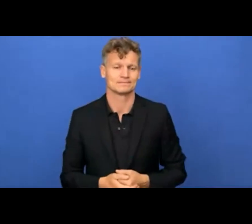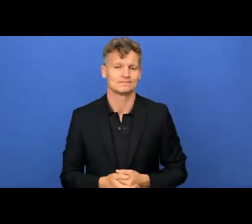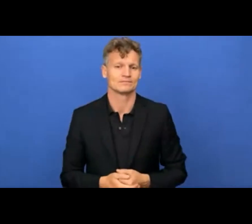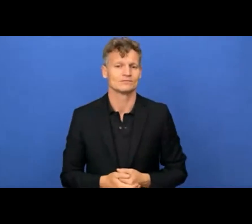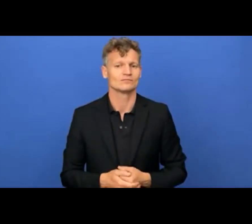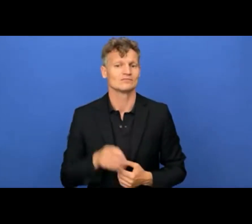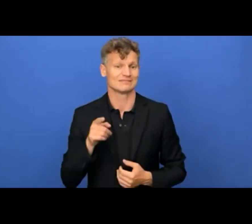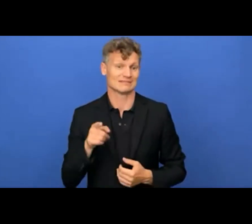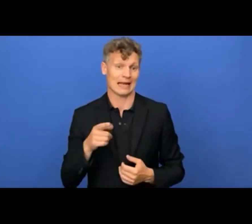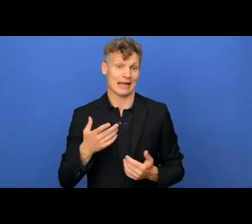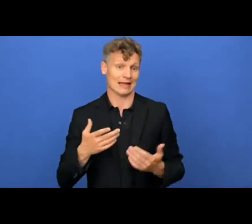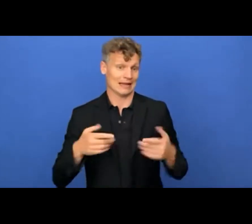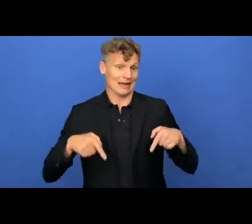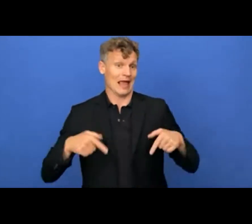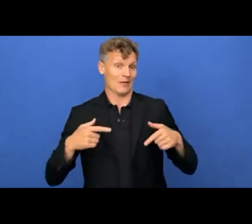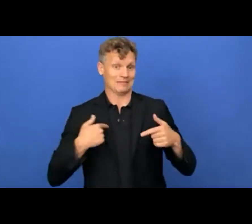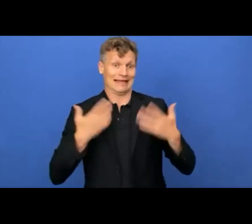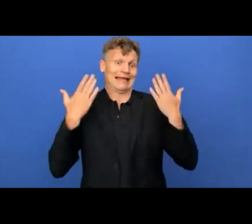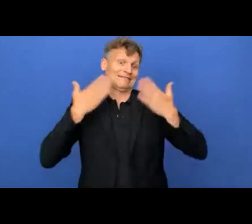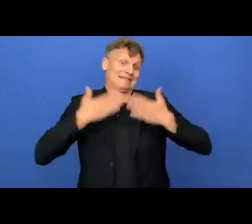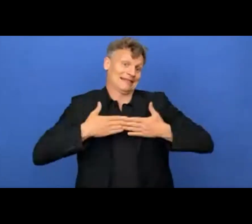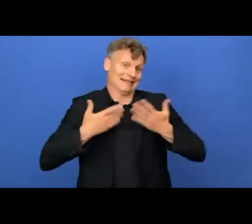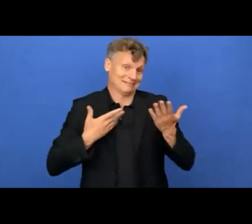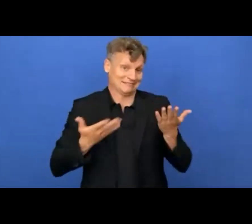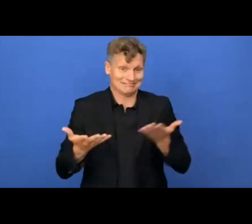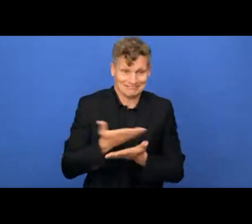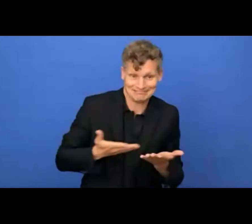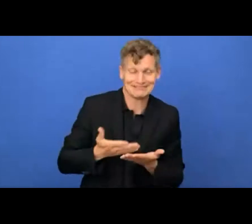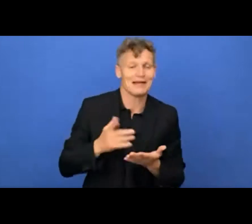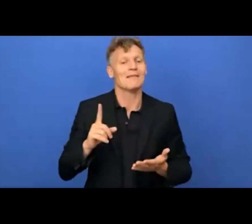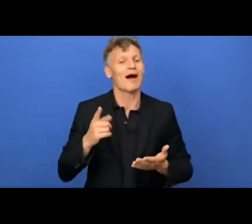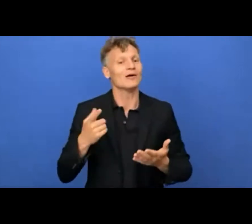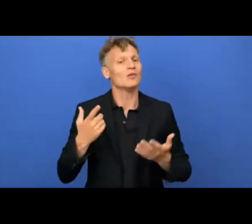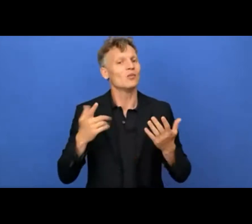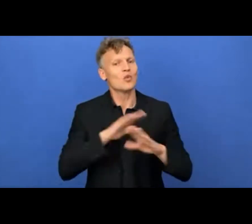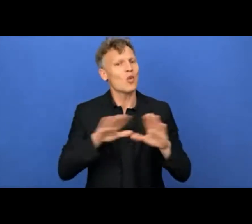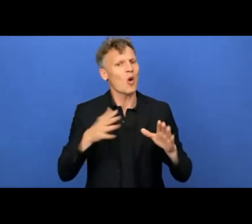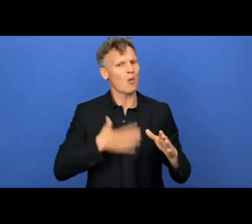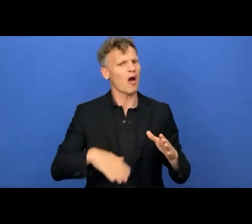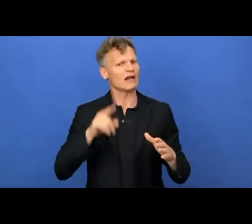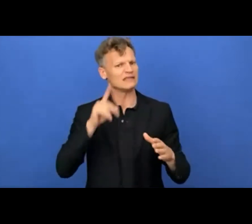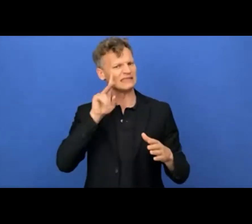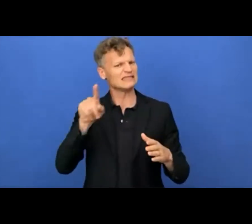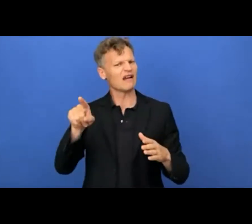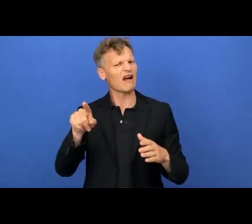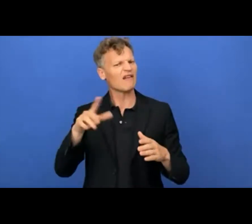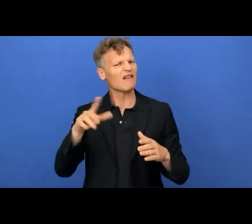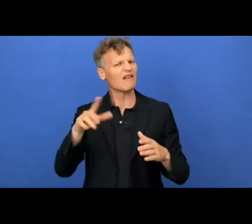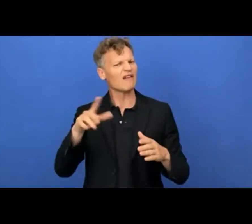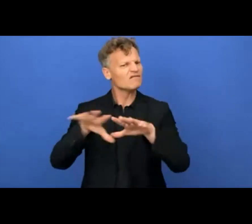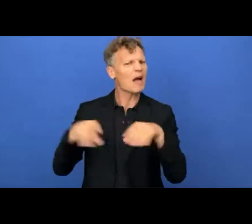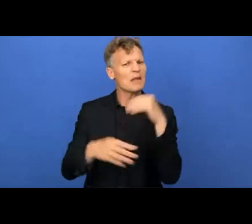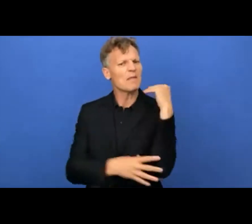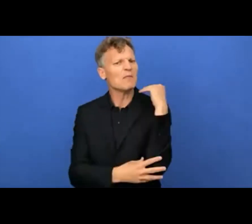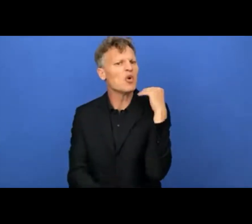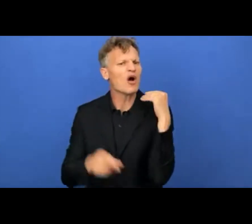C'est ce qui est important concernant la discussion d'aujourd'hui ou de ce soir pour moi, qui est qu'on ne veut pas que les